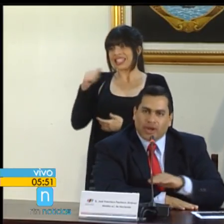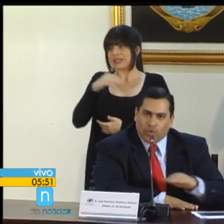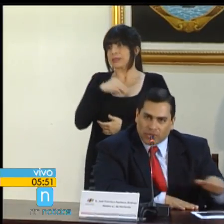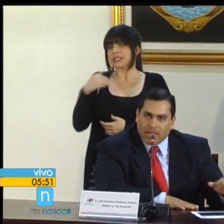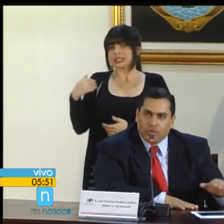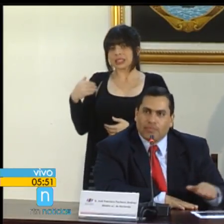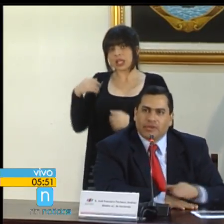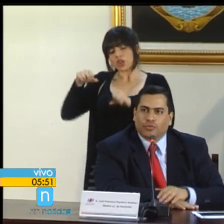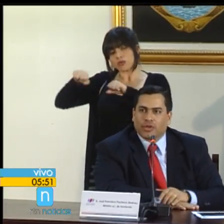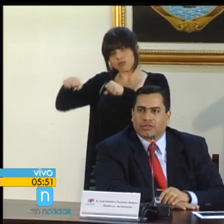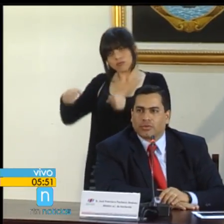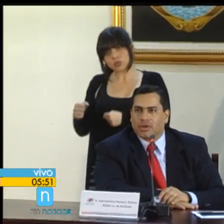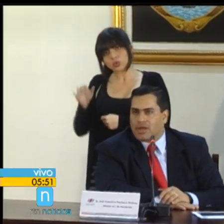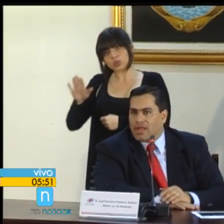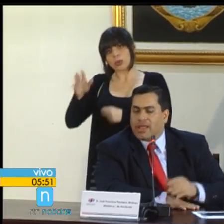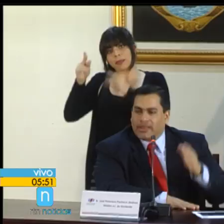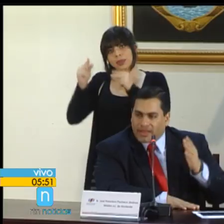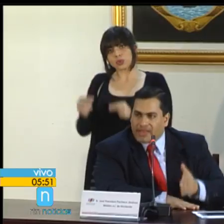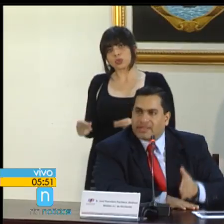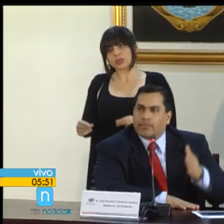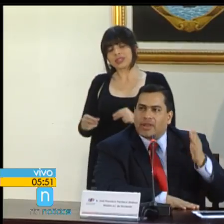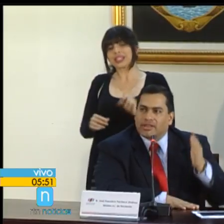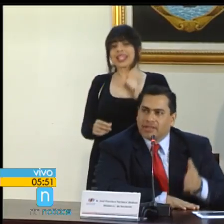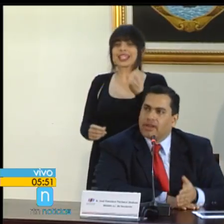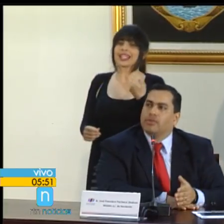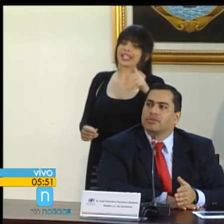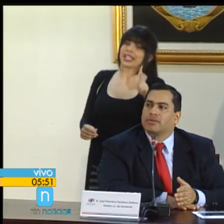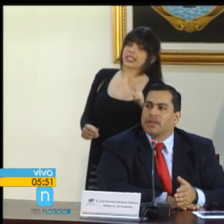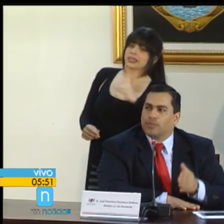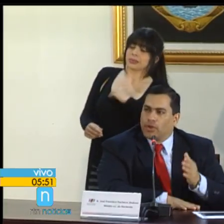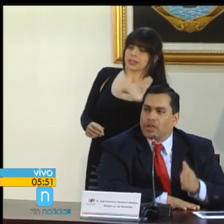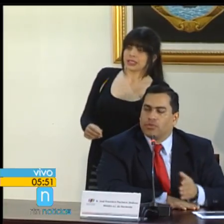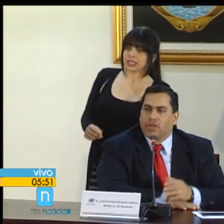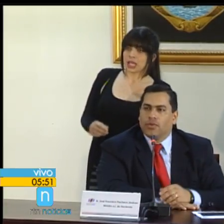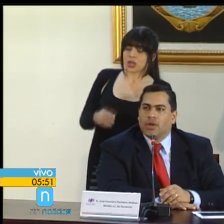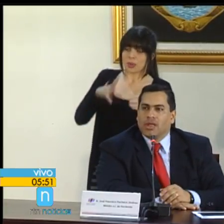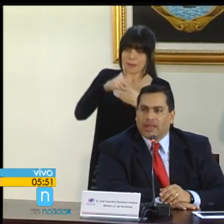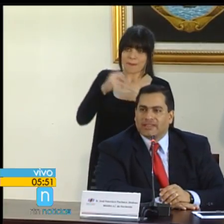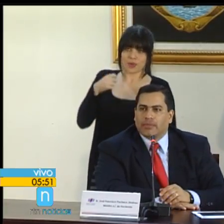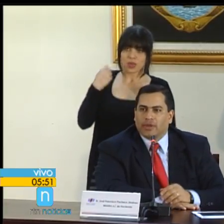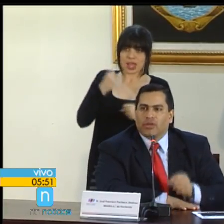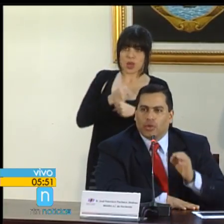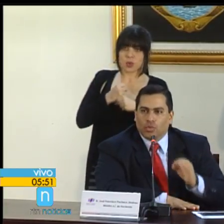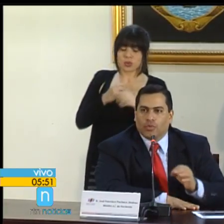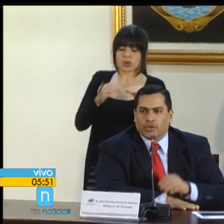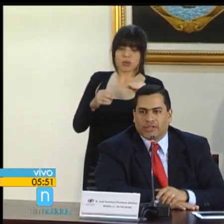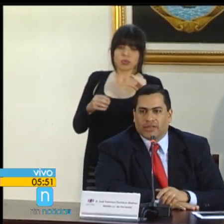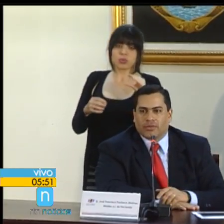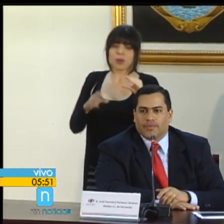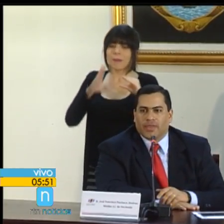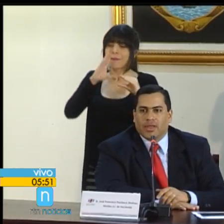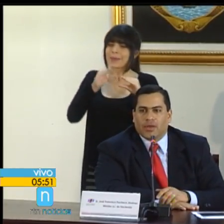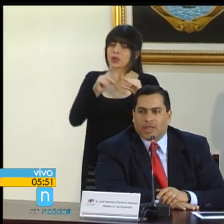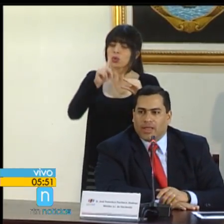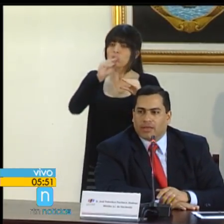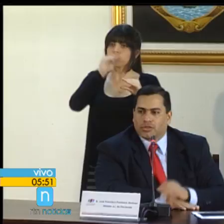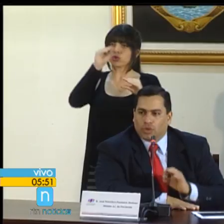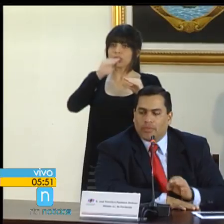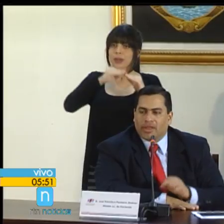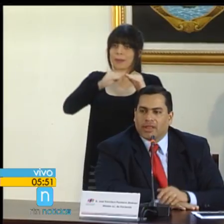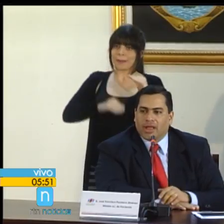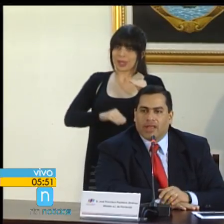estamos recortando el presupuesto y 13 ministerios del Poder Ejecutivo crecen menos del 1%.